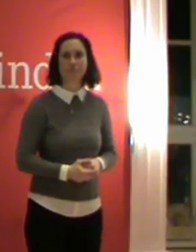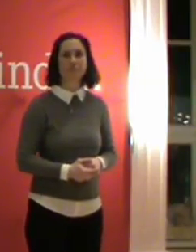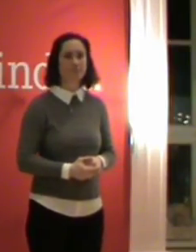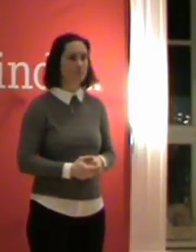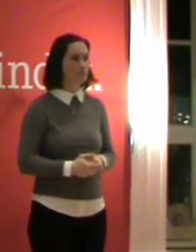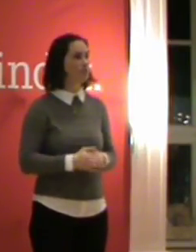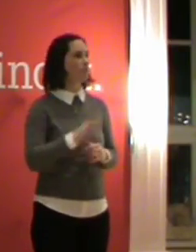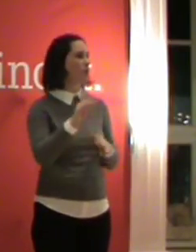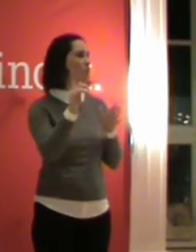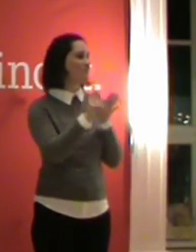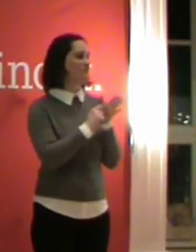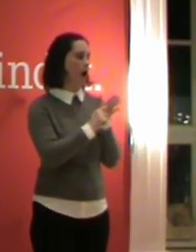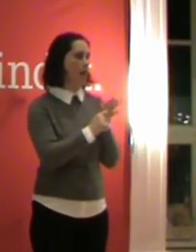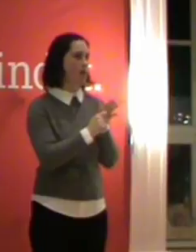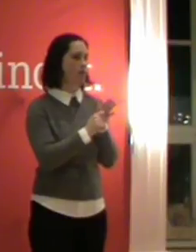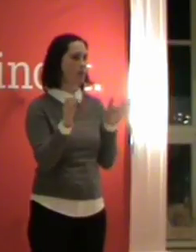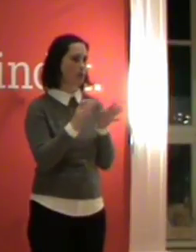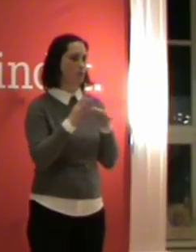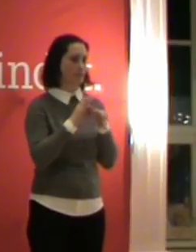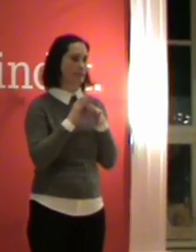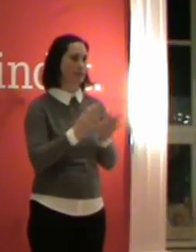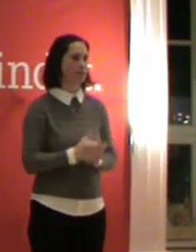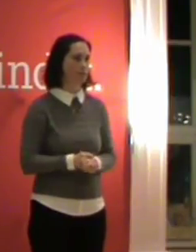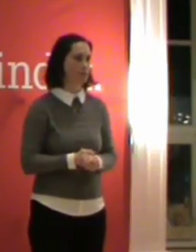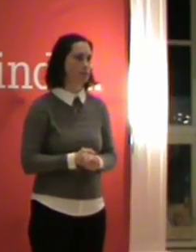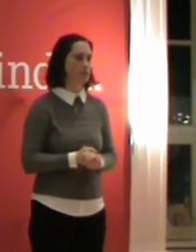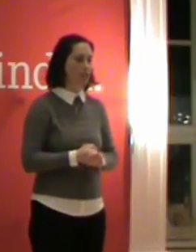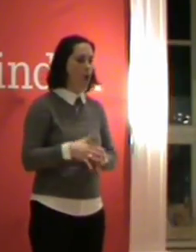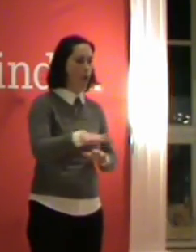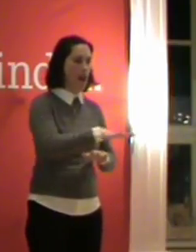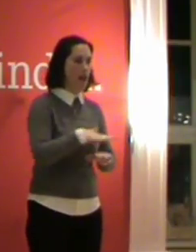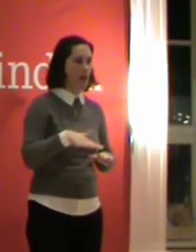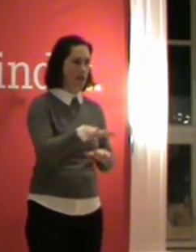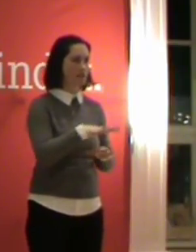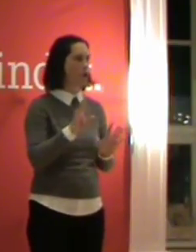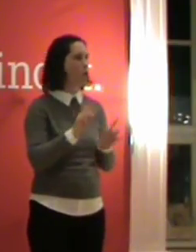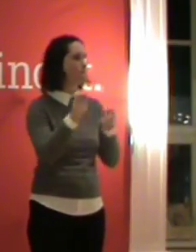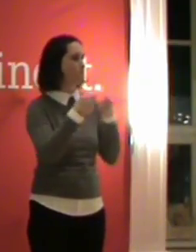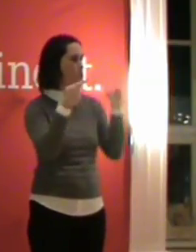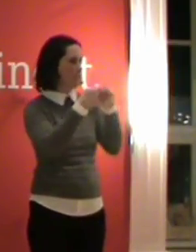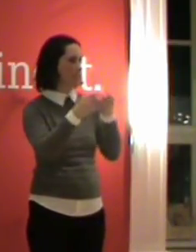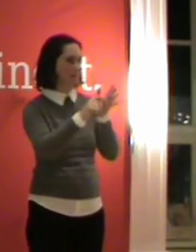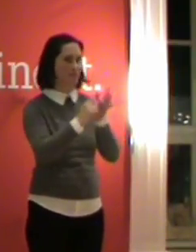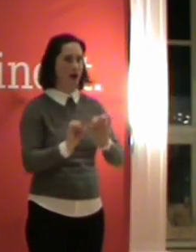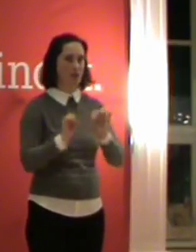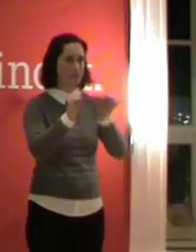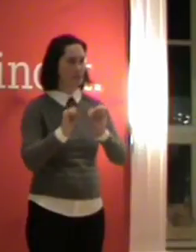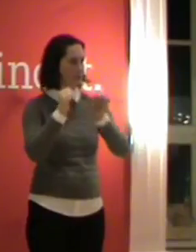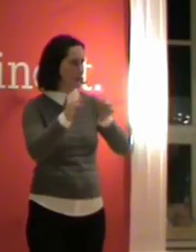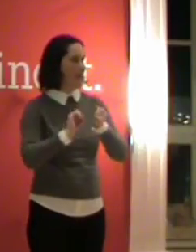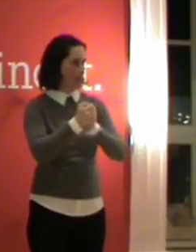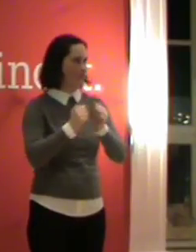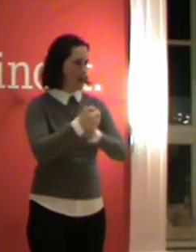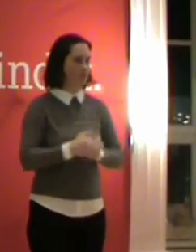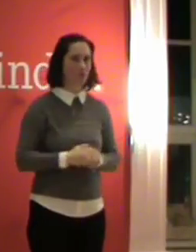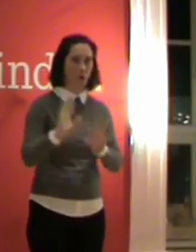Die Wahlen nur ganz wenig, ist ja auch aus dem Land, kommt ja auch der Bundeswahlkampfleiter Matthias und wir sind da ja auch im sehr engen Draht.